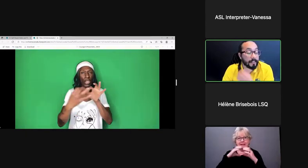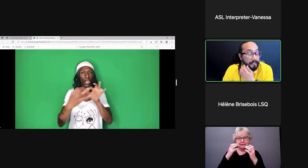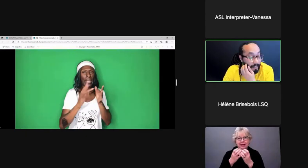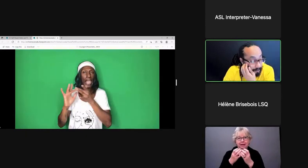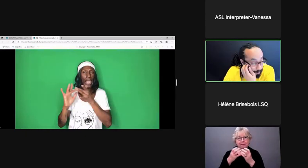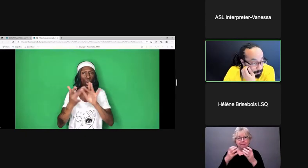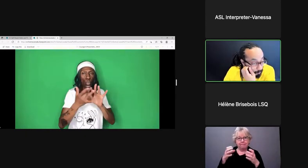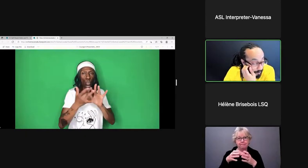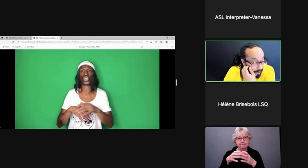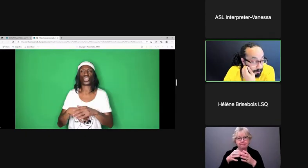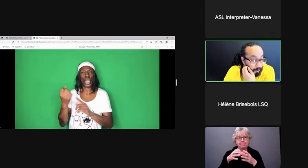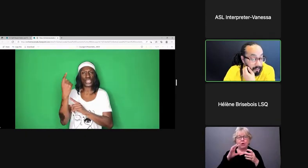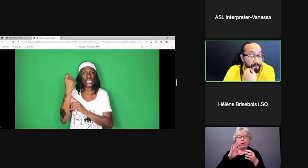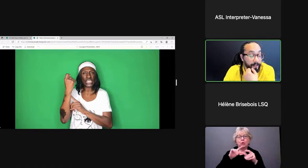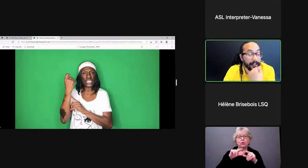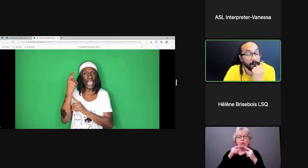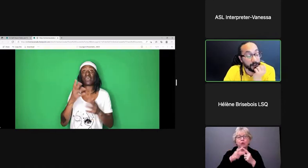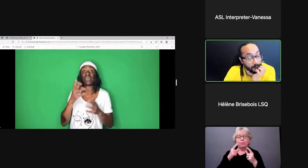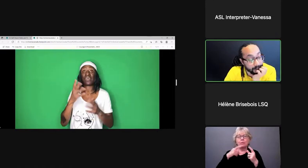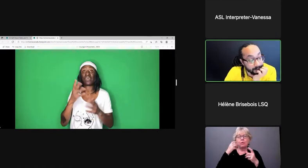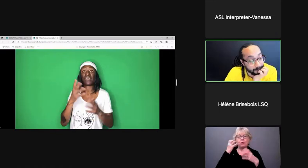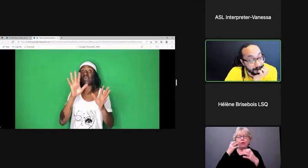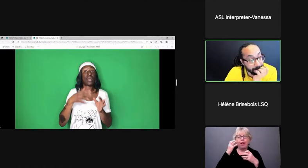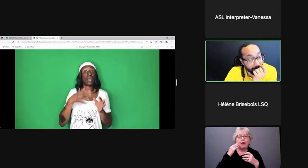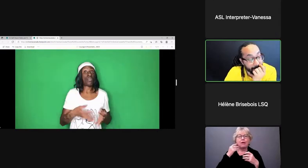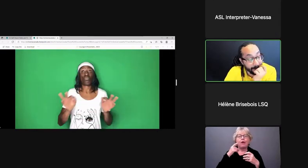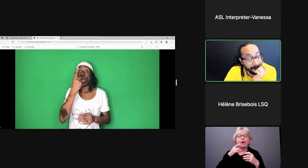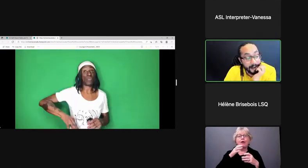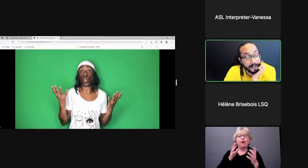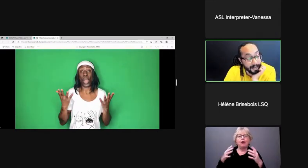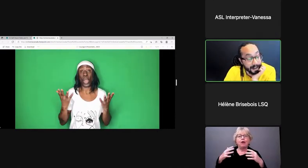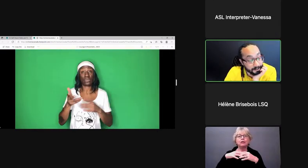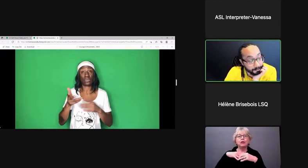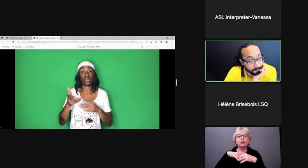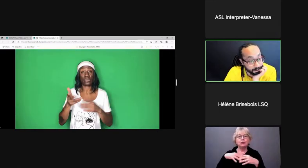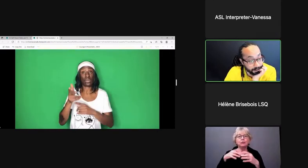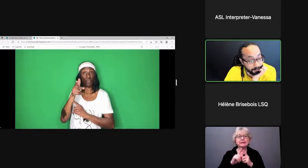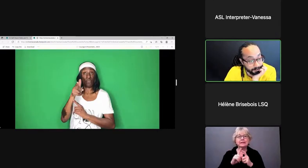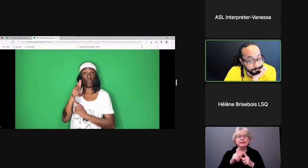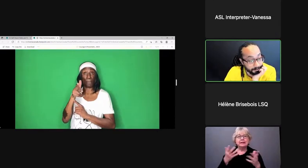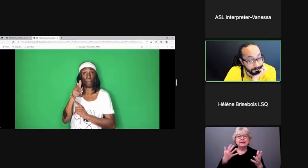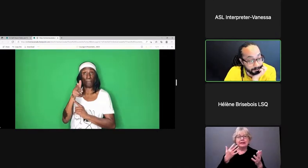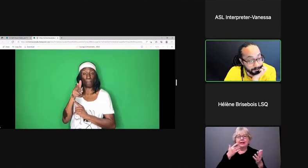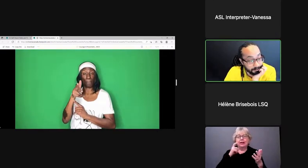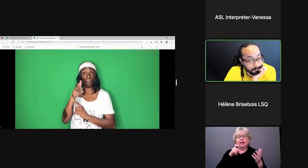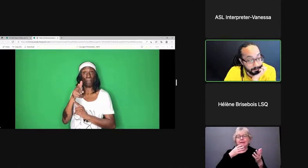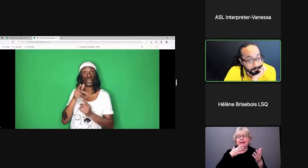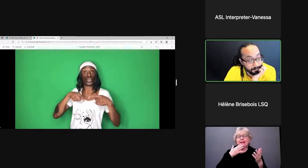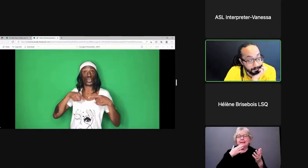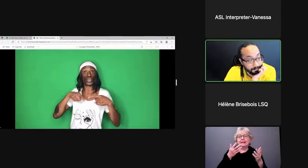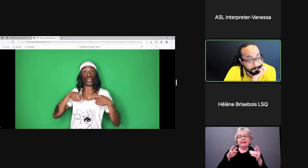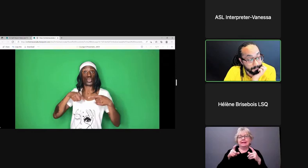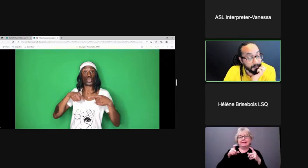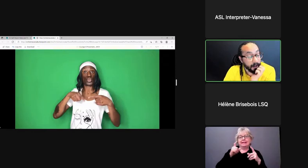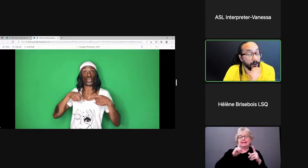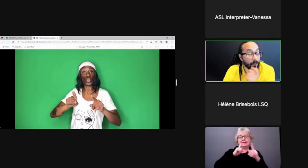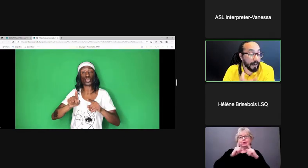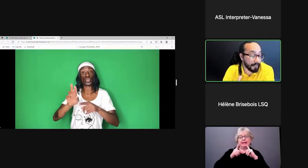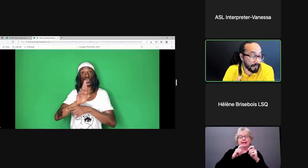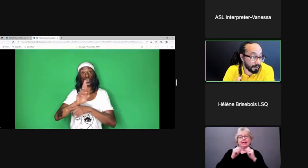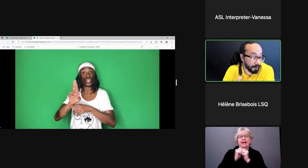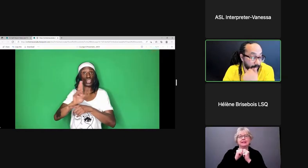groupes autochtones, noirs et personnes de couleur, c'est bon, en fait, de pouvoir discuter ensemble pour ce qui est des